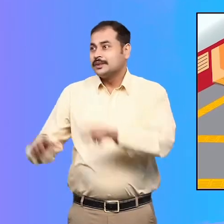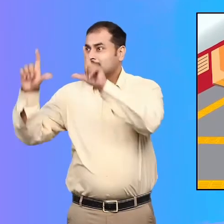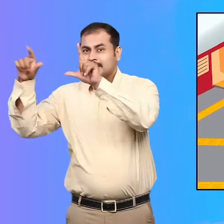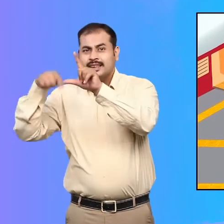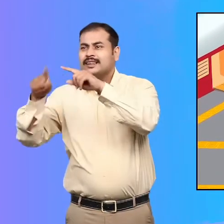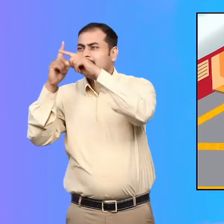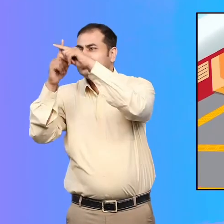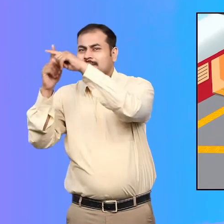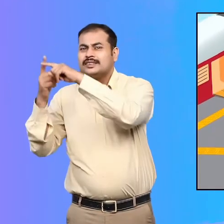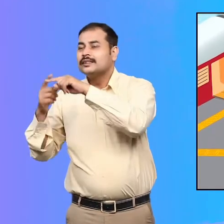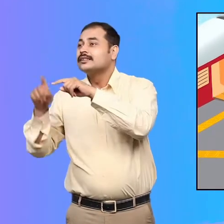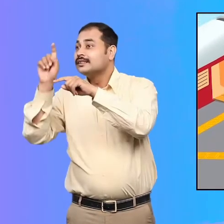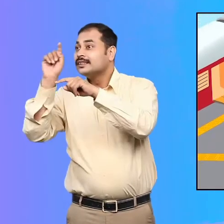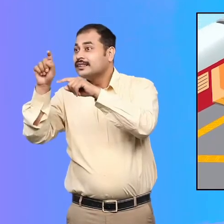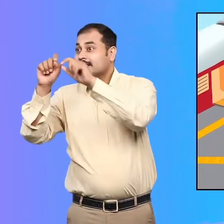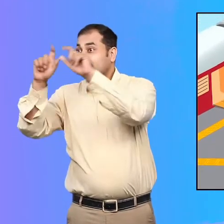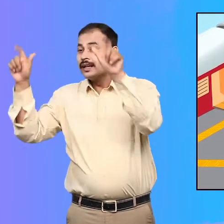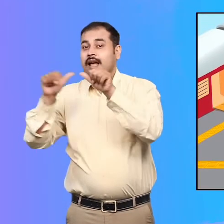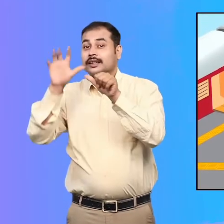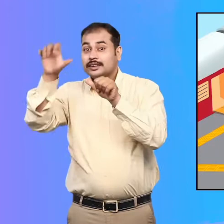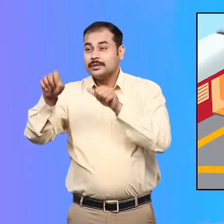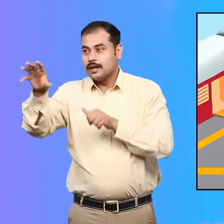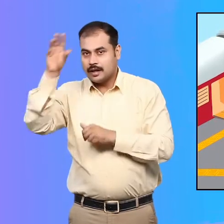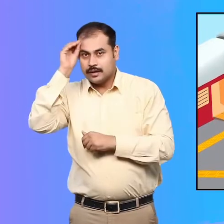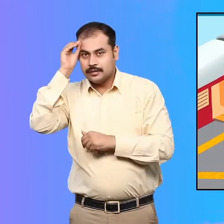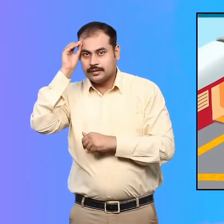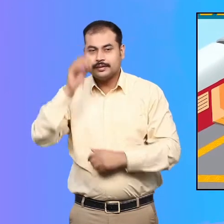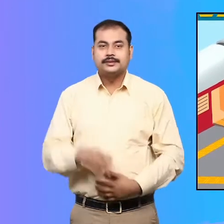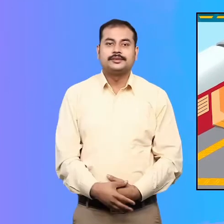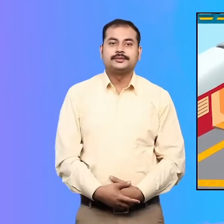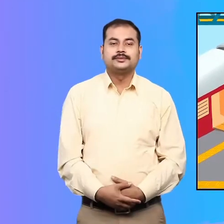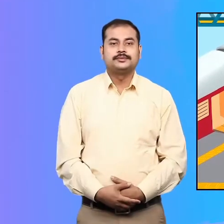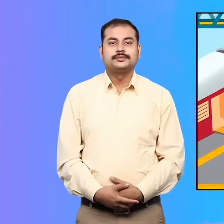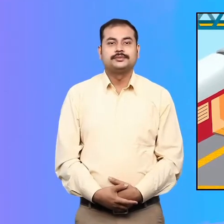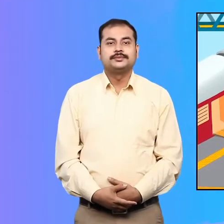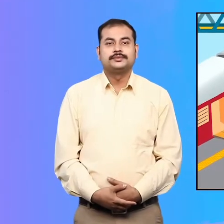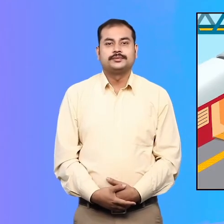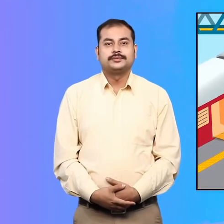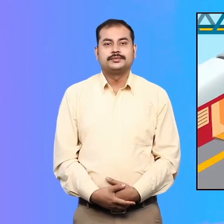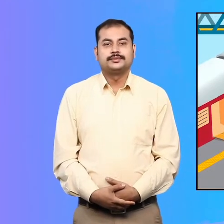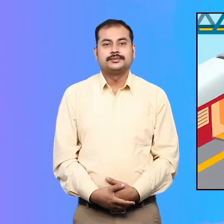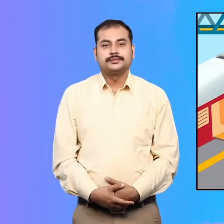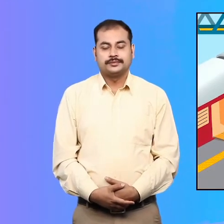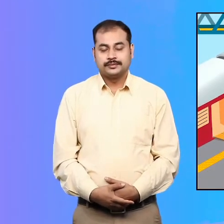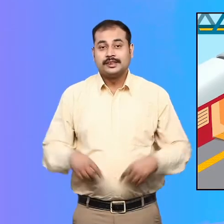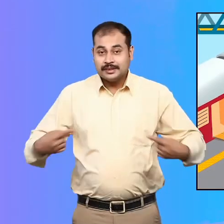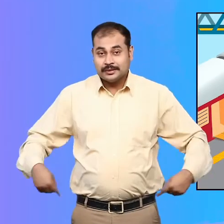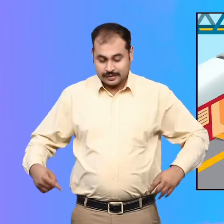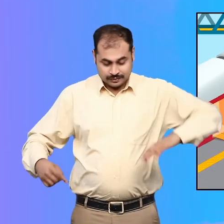ए प्लस के चिन्ह पर क्लिक करें और विभिन्न सुरम्य सुविधाओं के बारे में जाने कि पुलिस